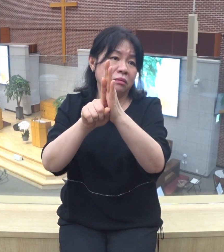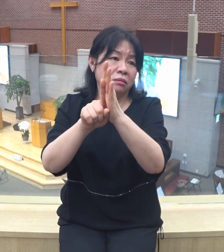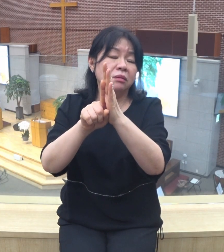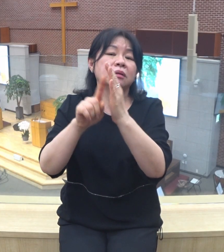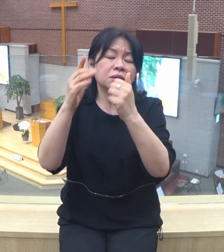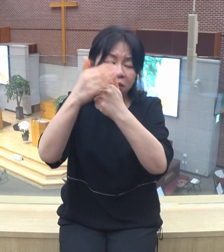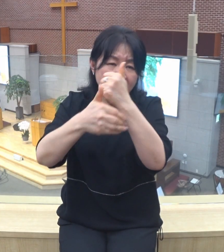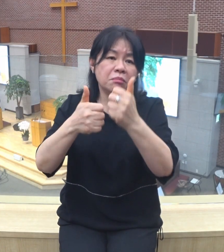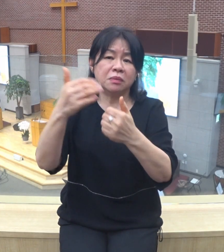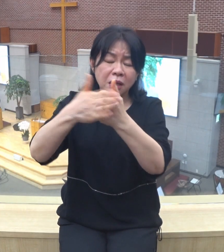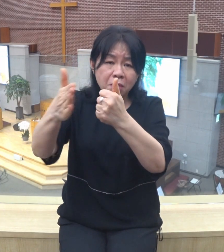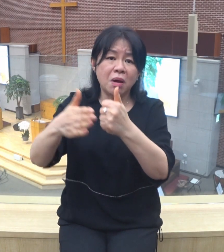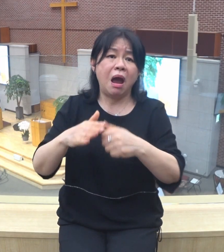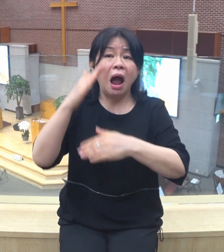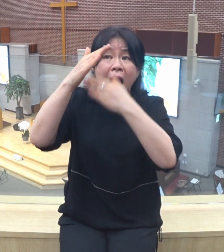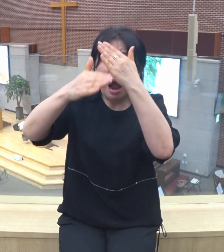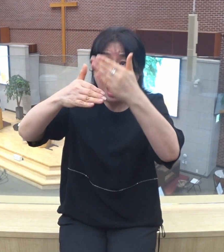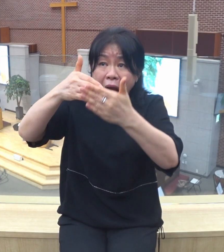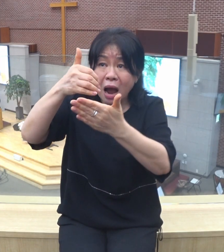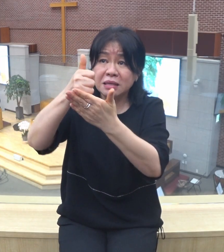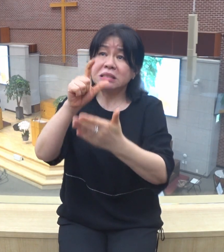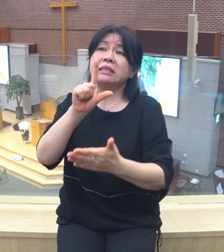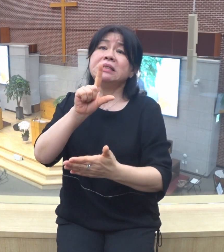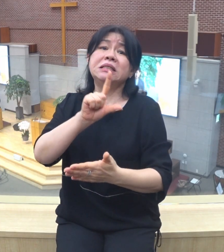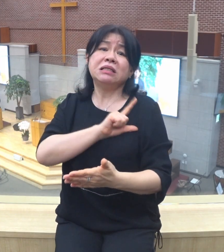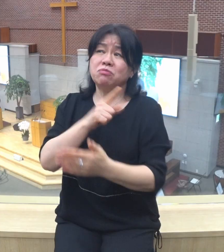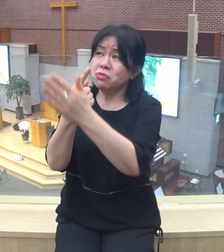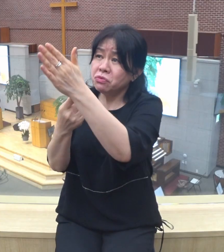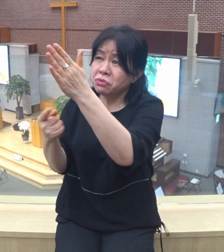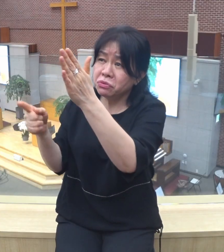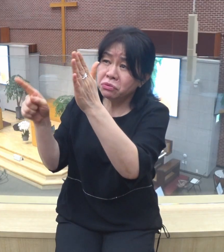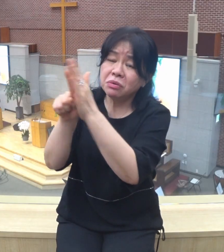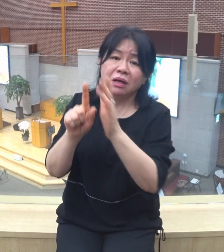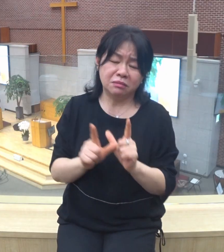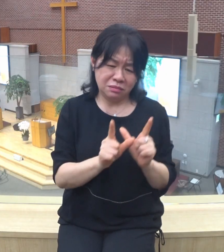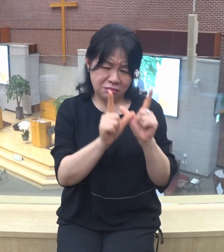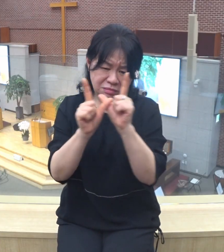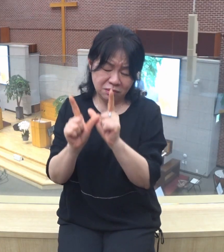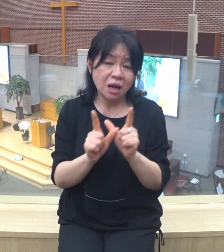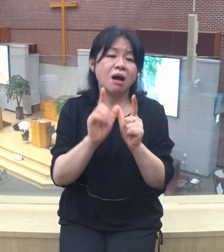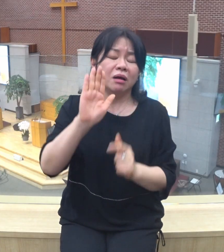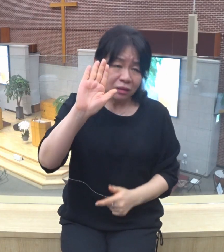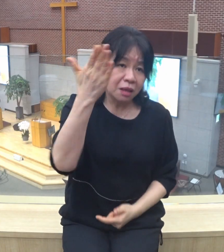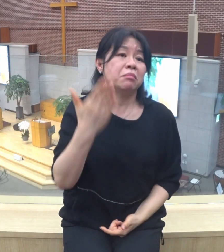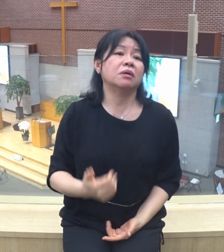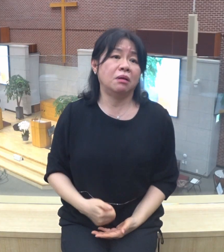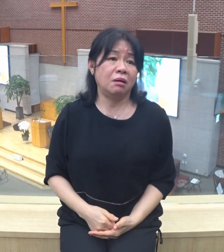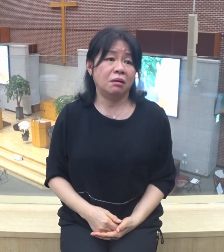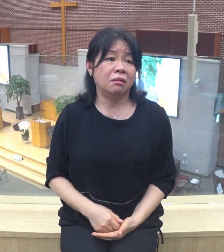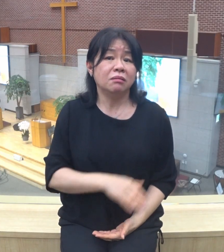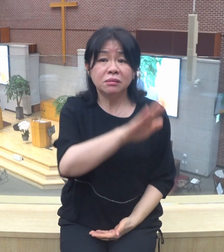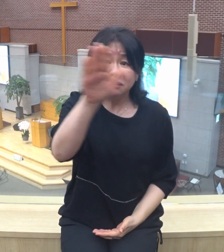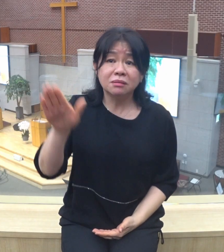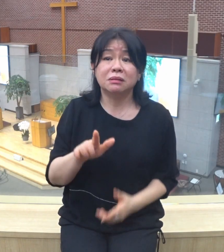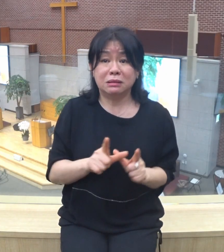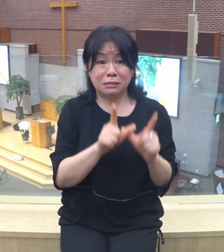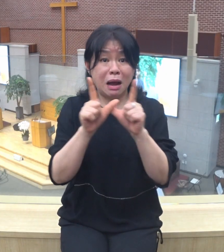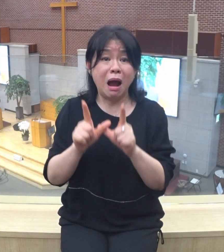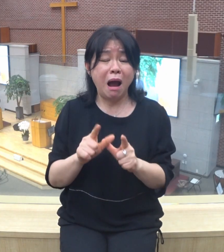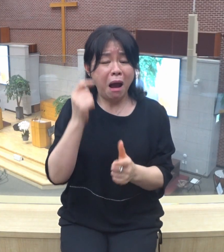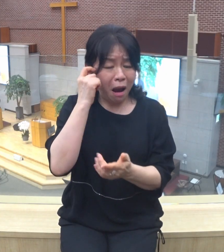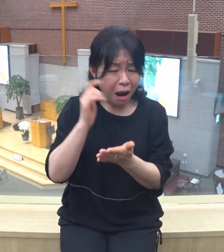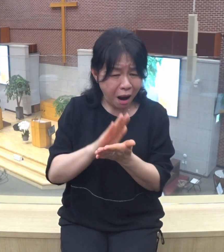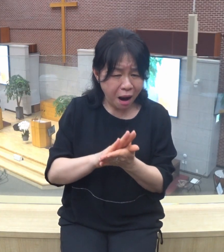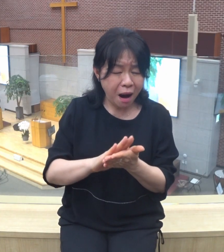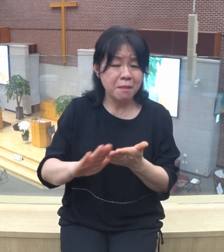하나님을 드러내는 자들로 부르심을 받았습니다. 우리가 사랑을 드러내고 우리의 삶의 자리에서